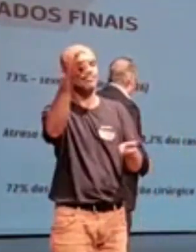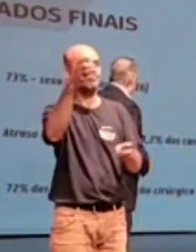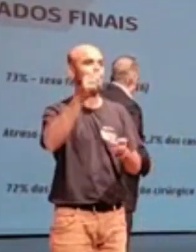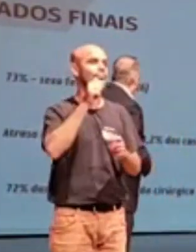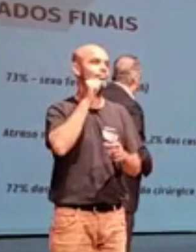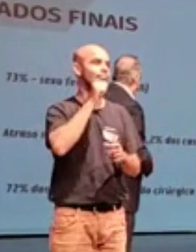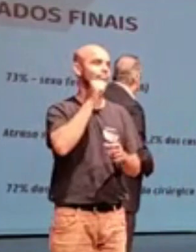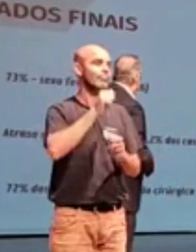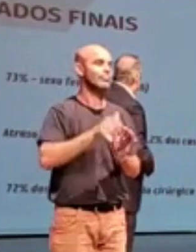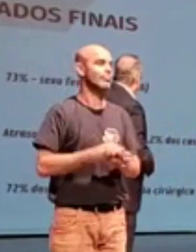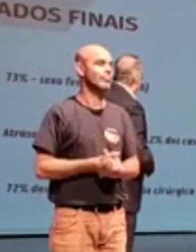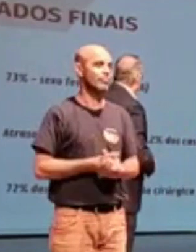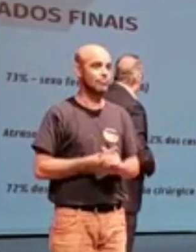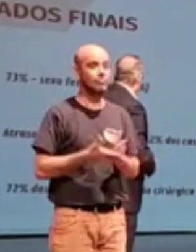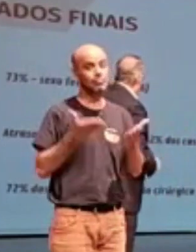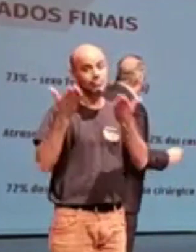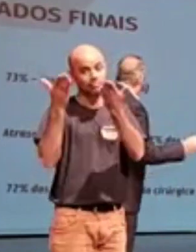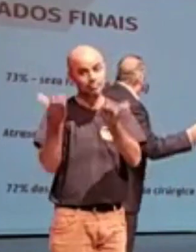justifica